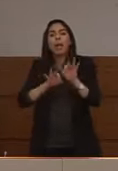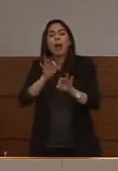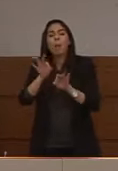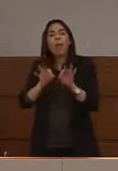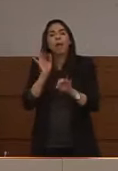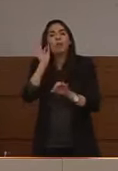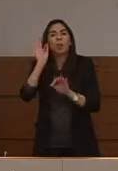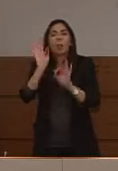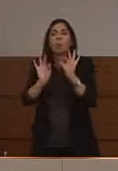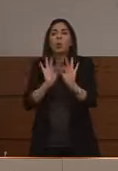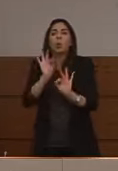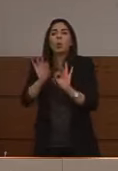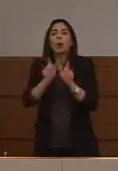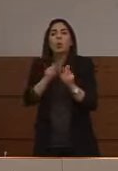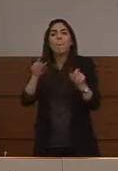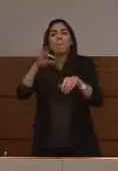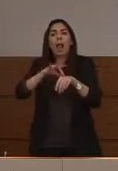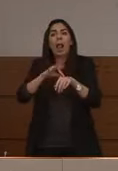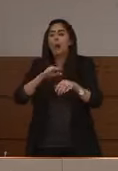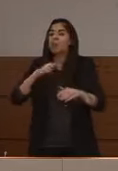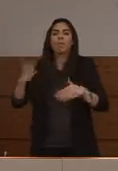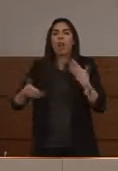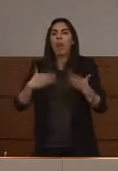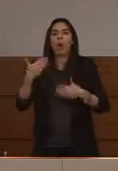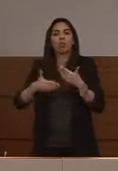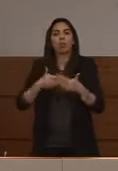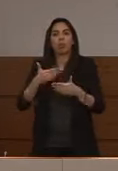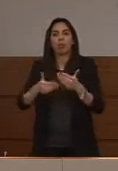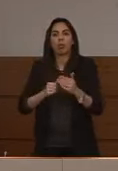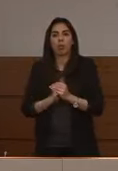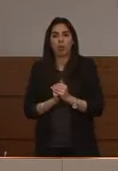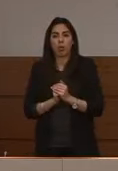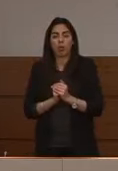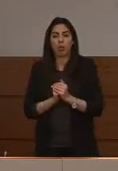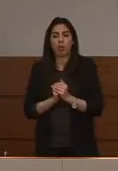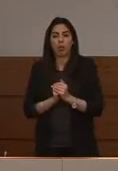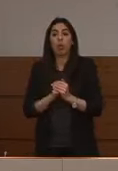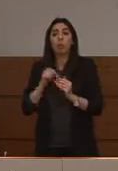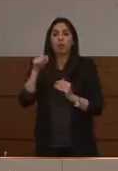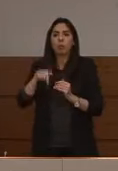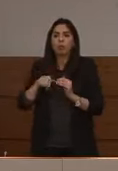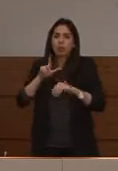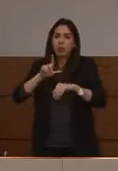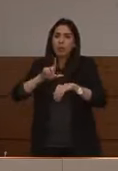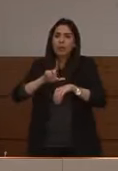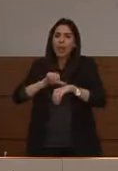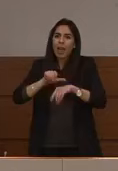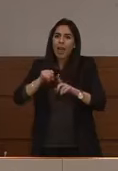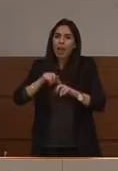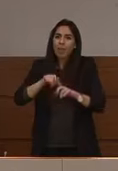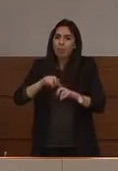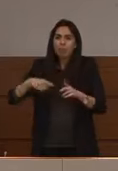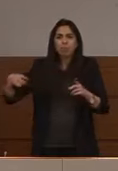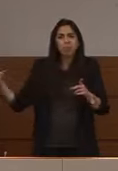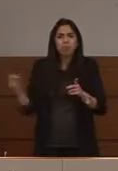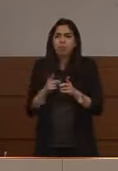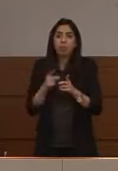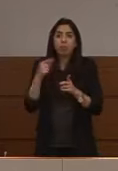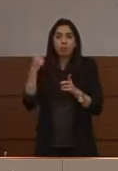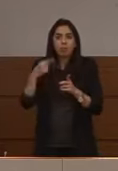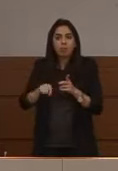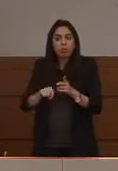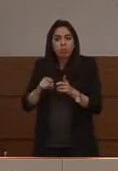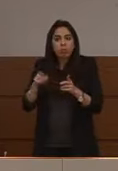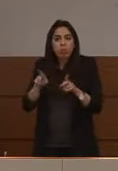di questi malati si sono raggiunte delle tempistiche assolutamente inimmaginabili in